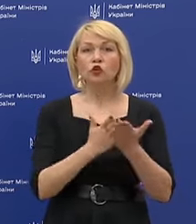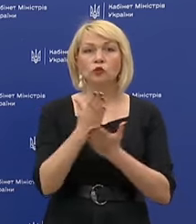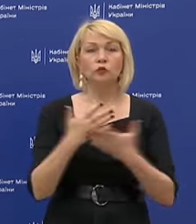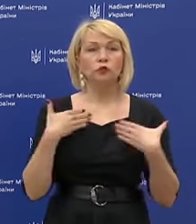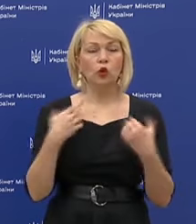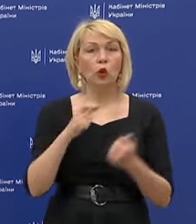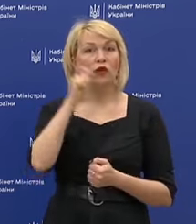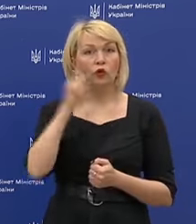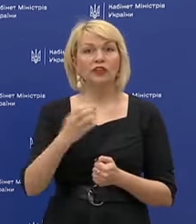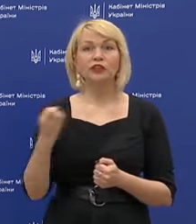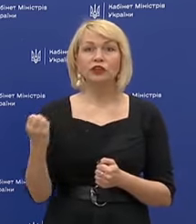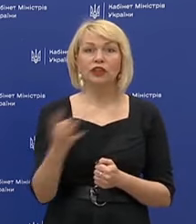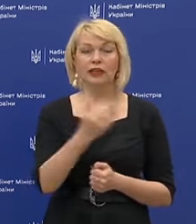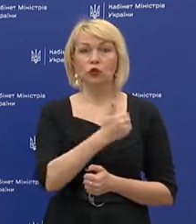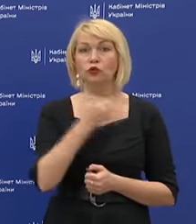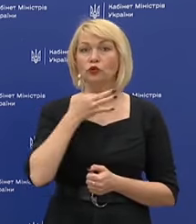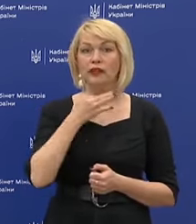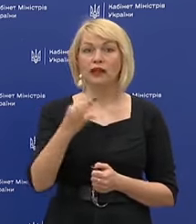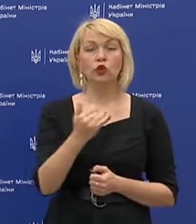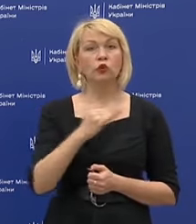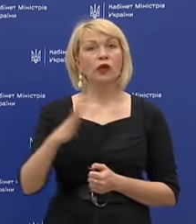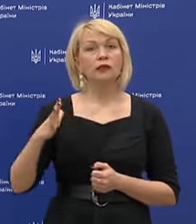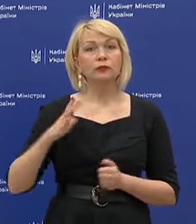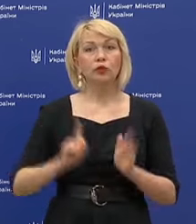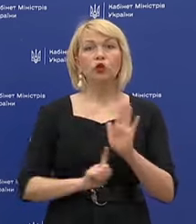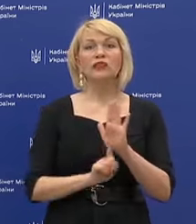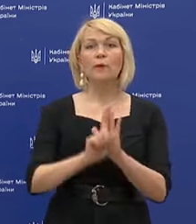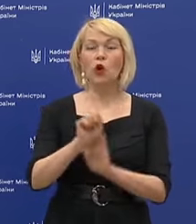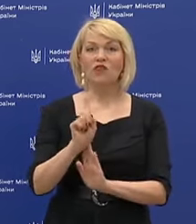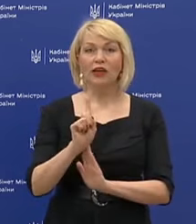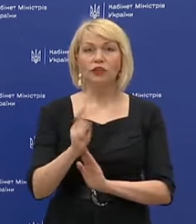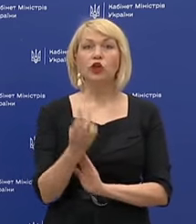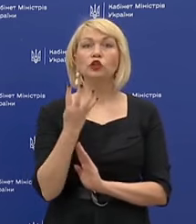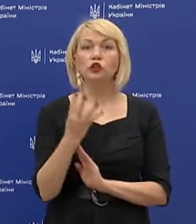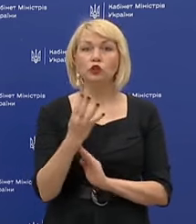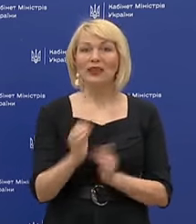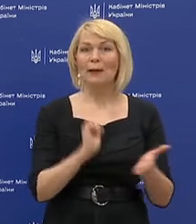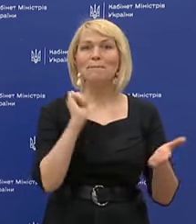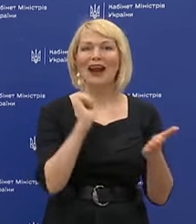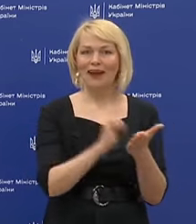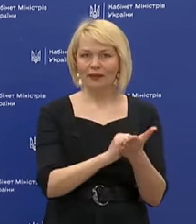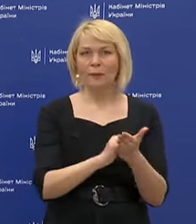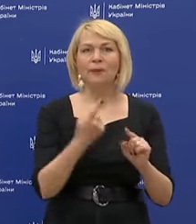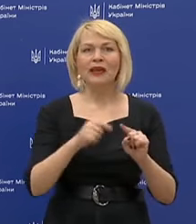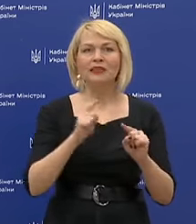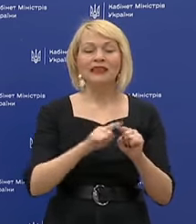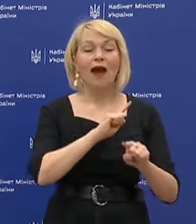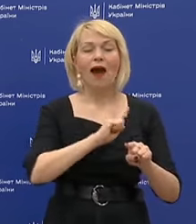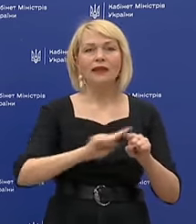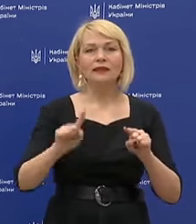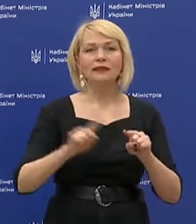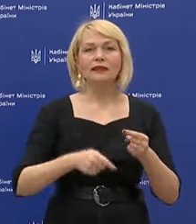України. Ще раз хочу сказати, що в нас було запроваджено 4 пакета. Це і екстрена